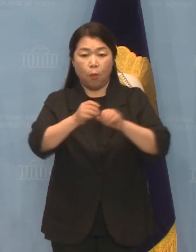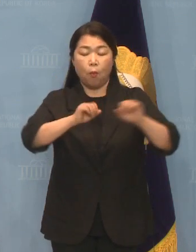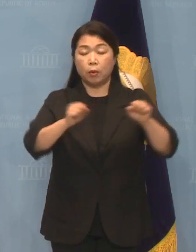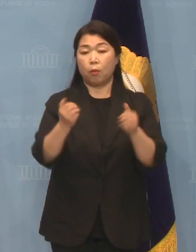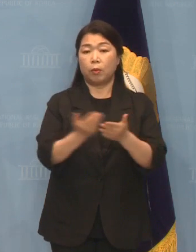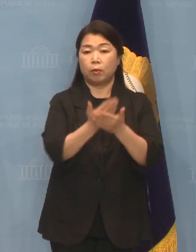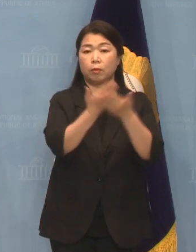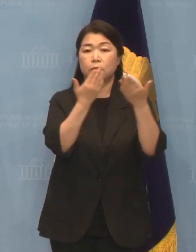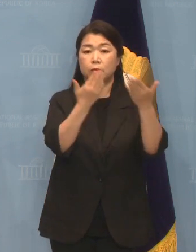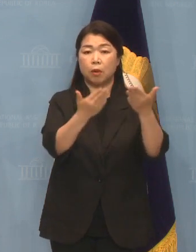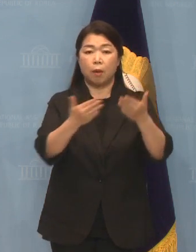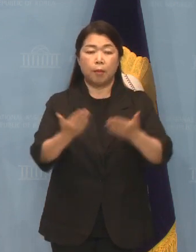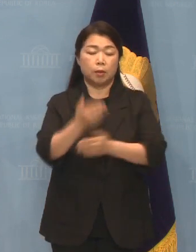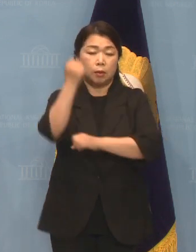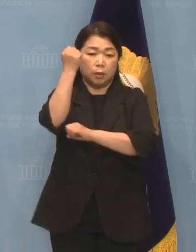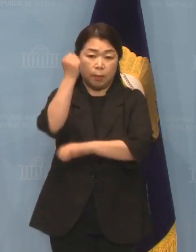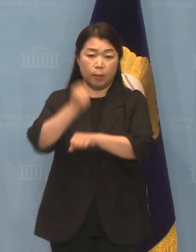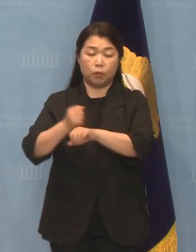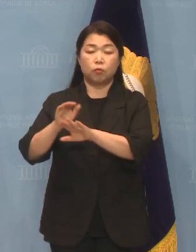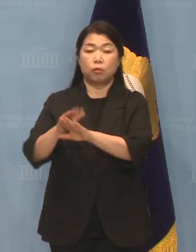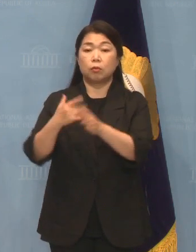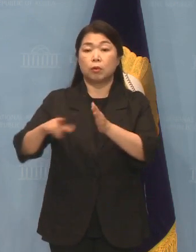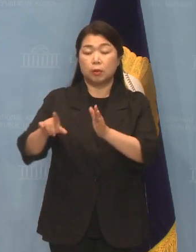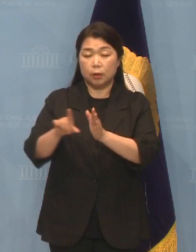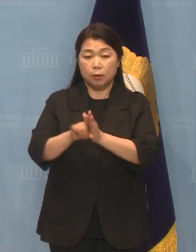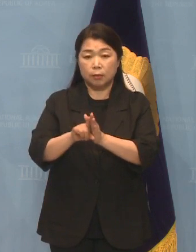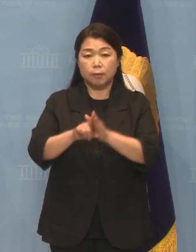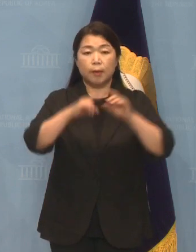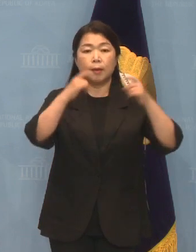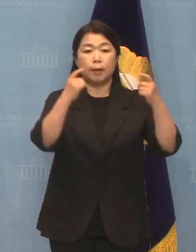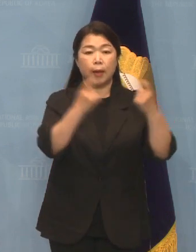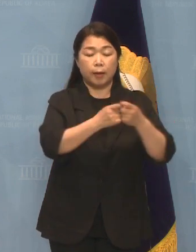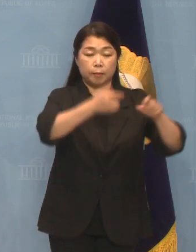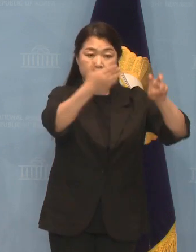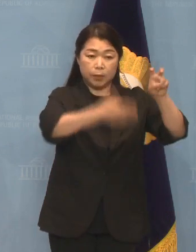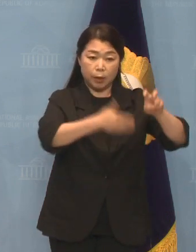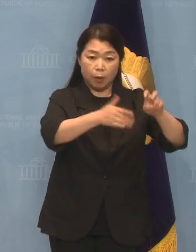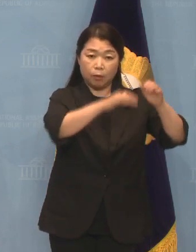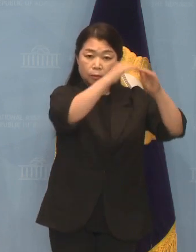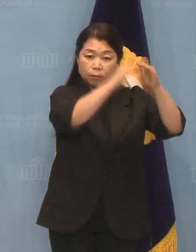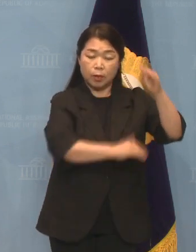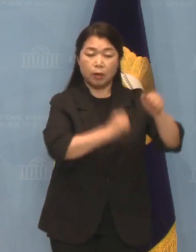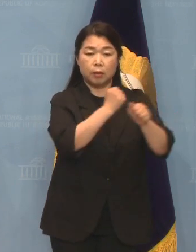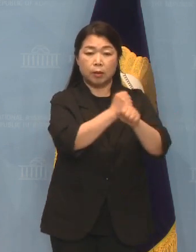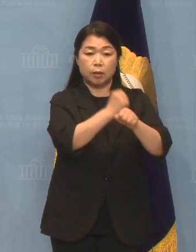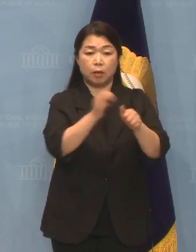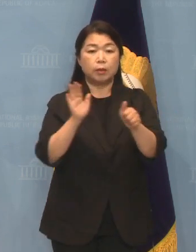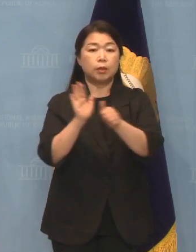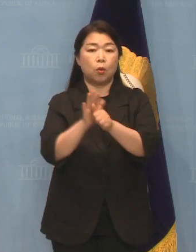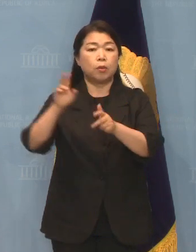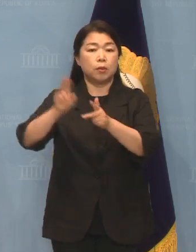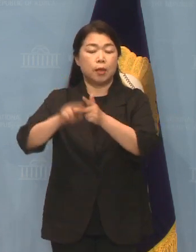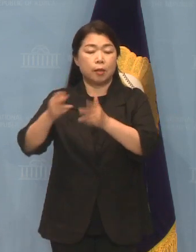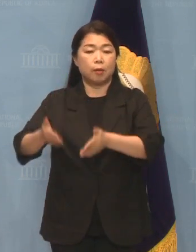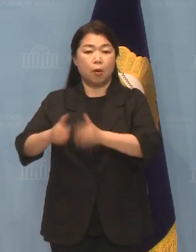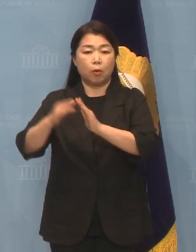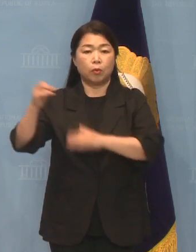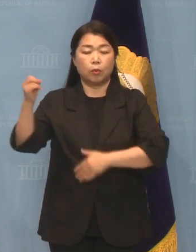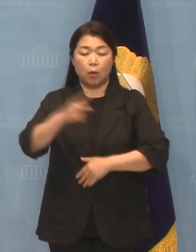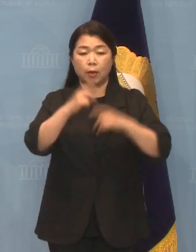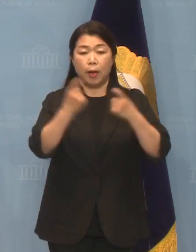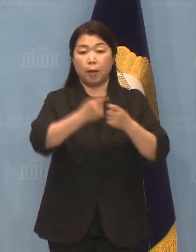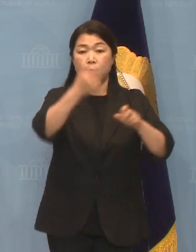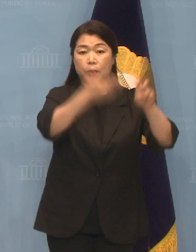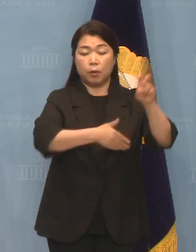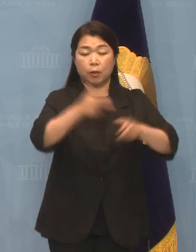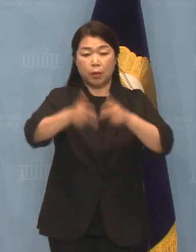활성화하고 발전 기반을 조성하기 위해 개인 미디어 콘텐츠 제작 지원센터 및 개인 미디어